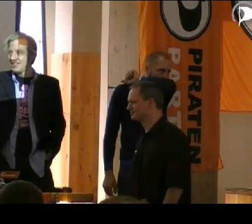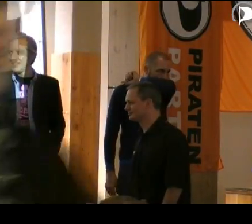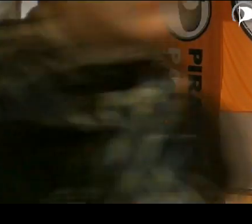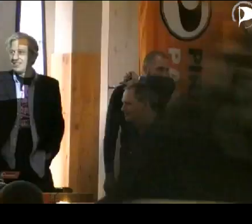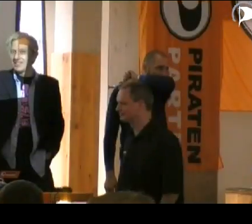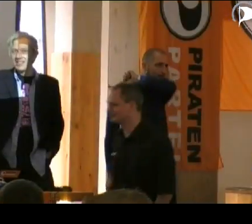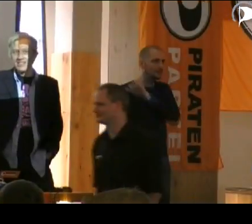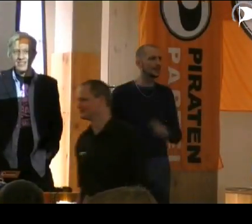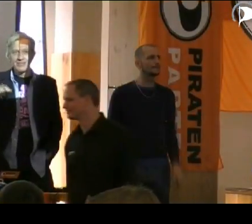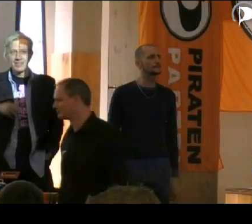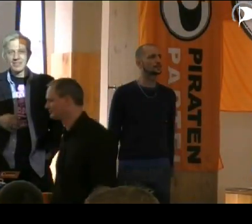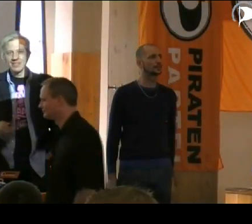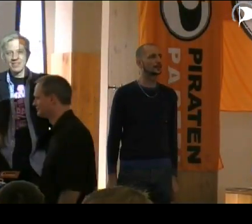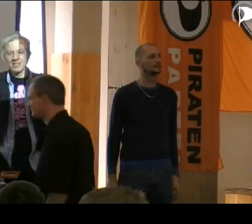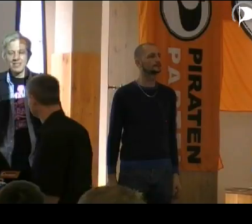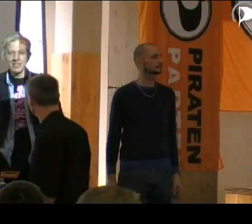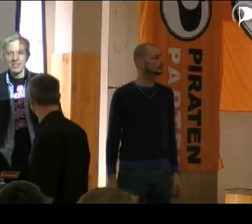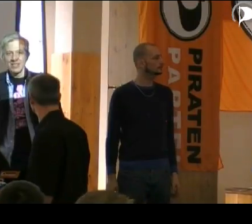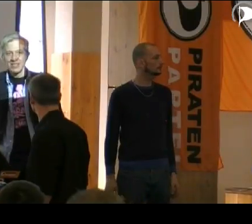bestimmt karte